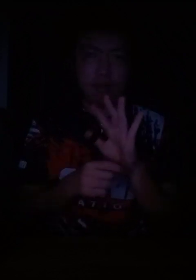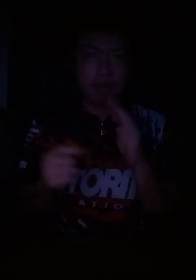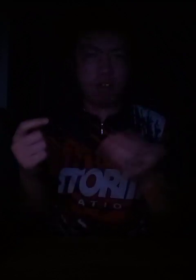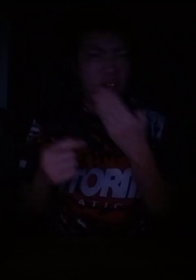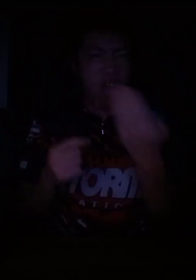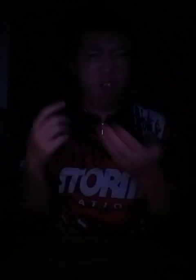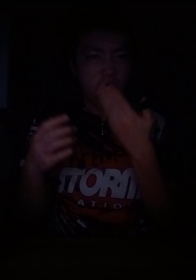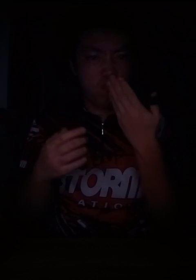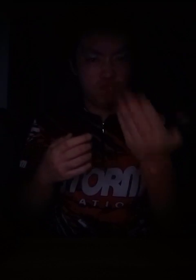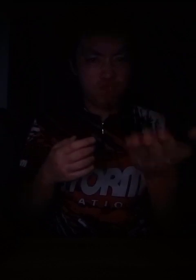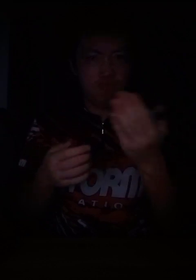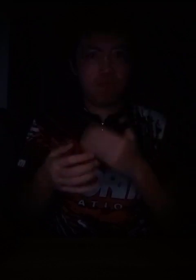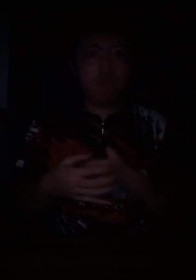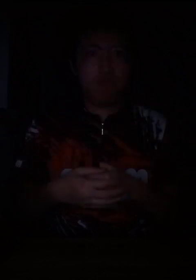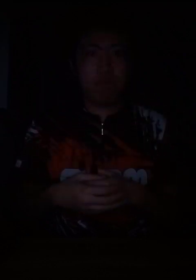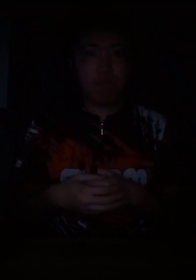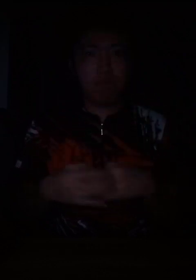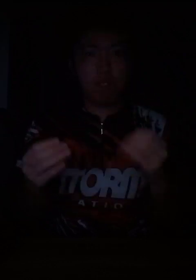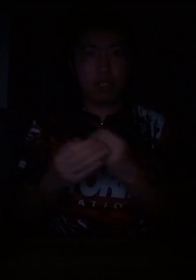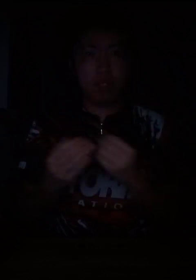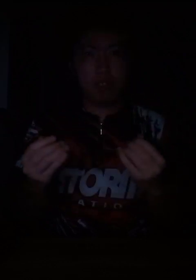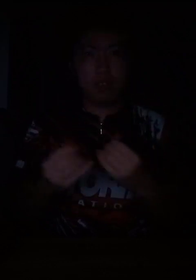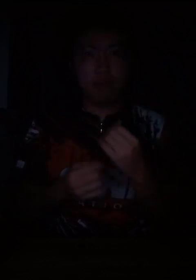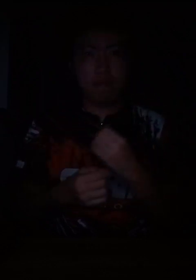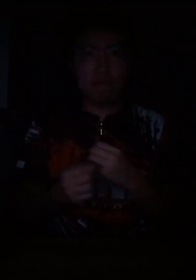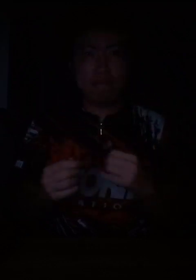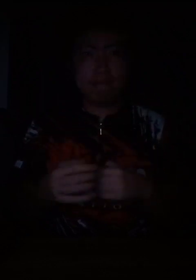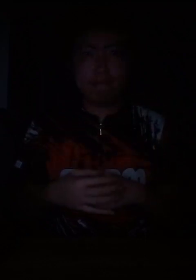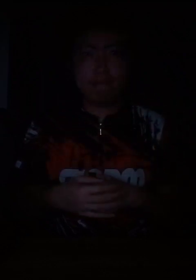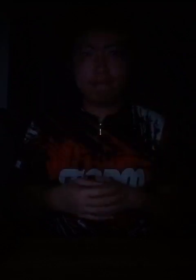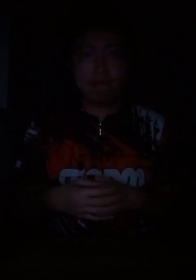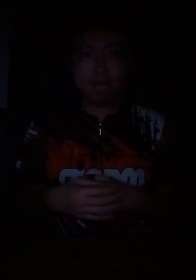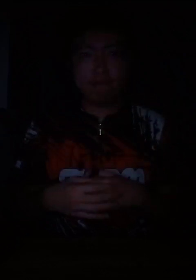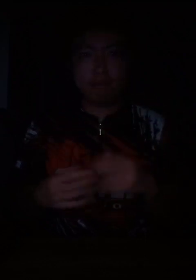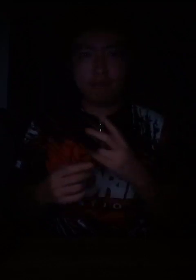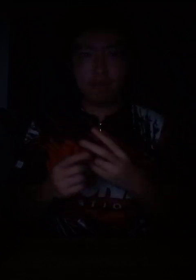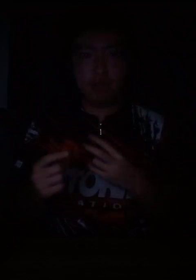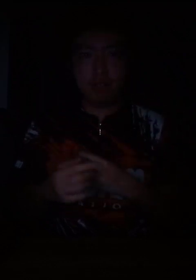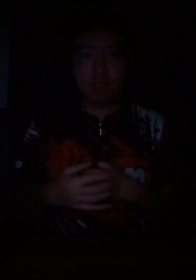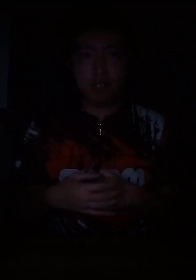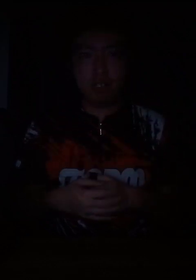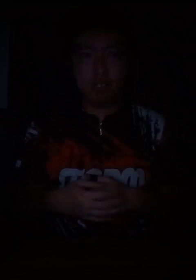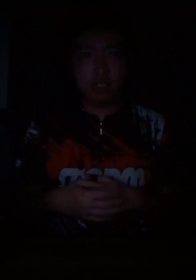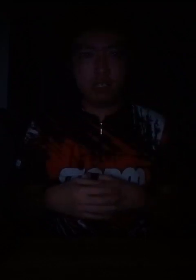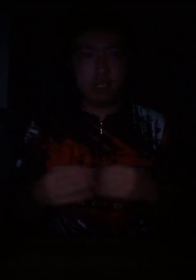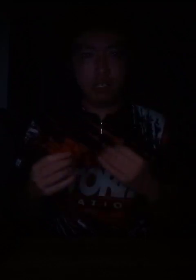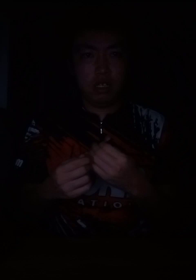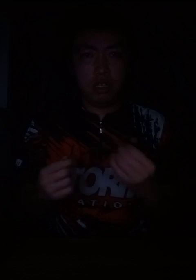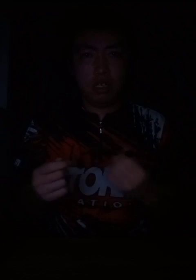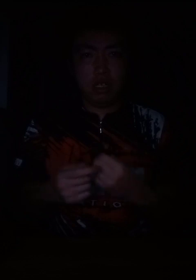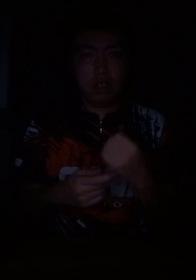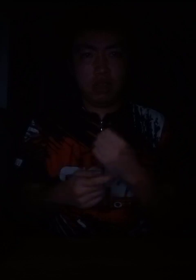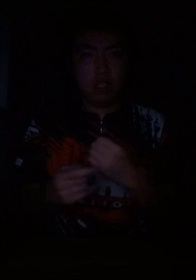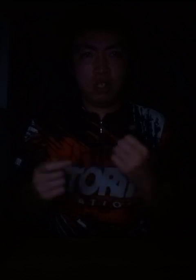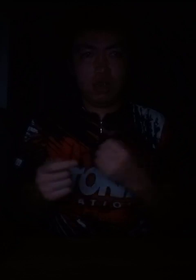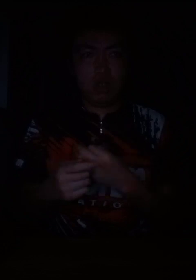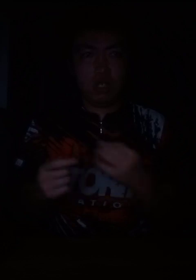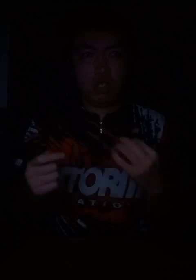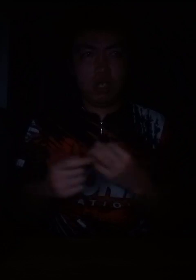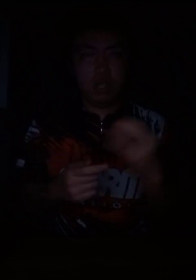덧붙였습니다. 동승자를 확인했는지 여부를 2차례나 물었다는 겁니다. 김웅 기자는 손 사장이 처음에는